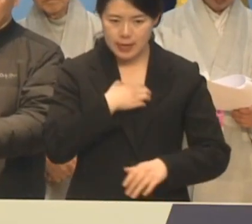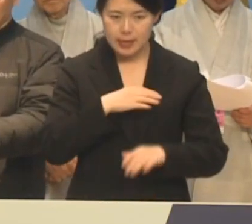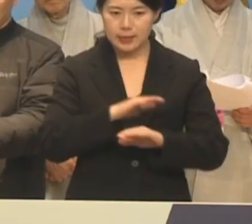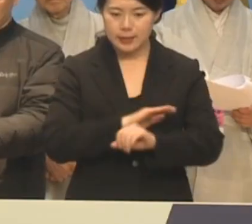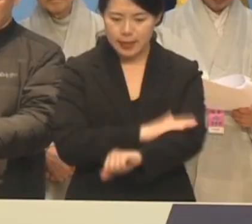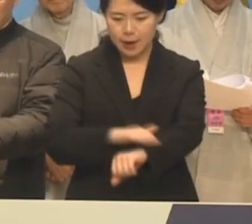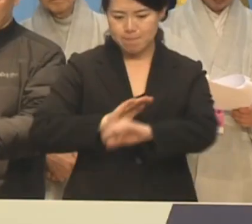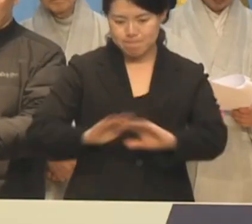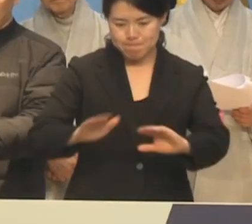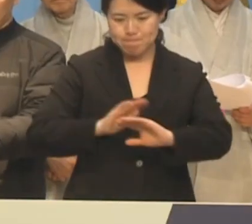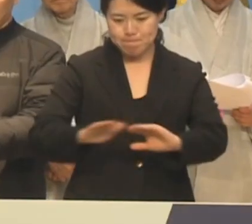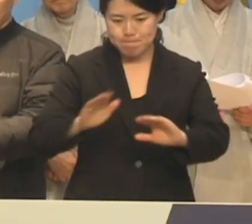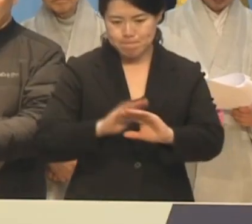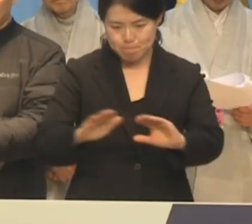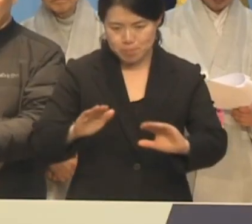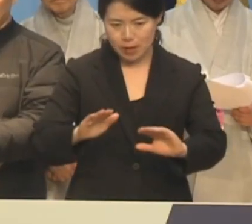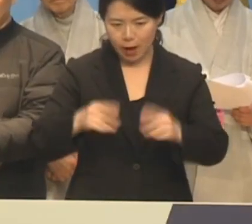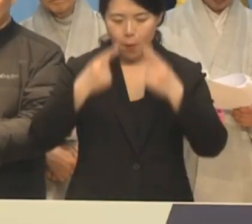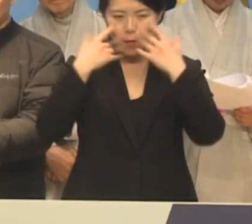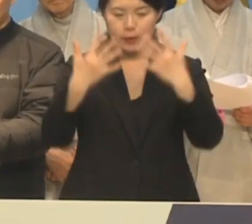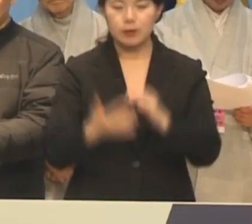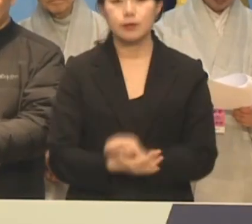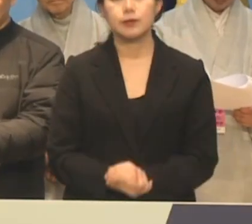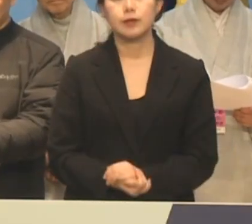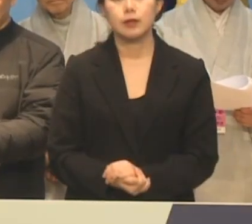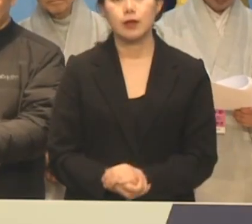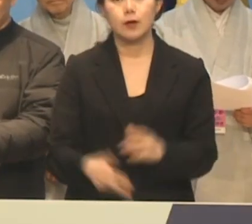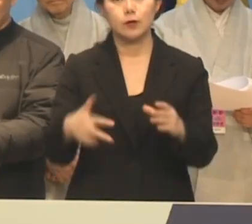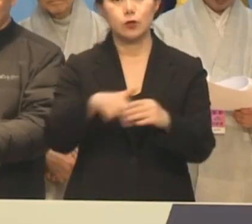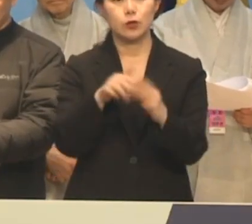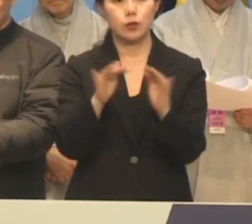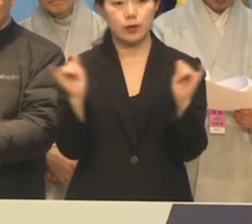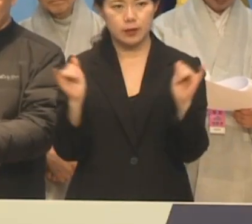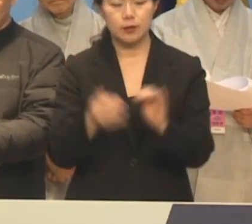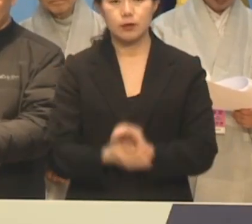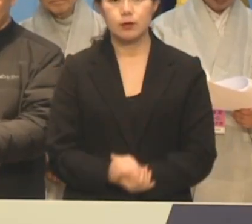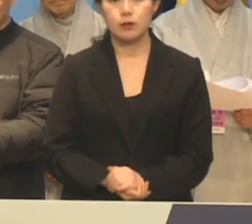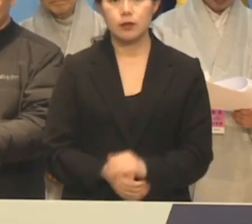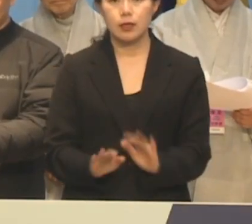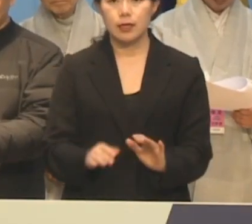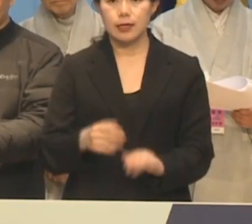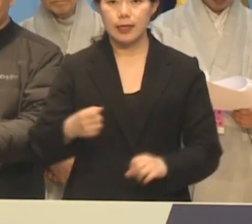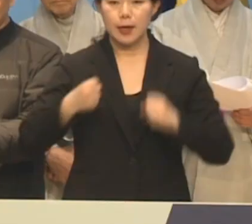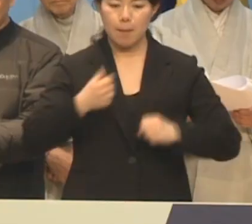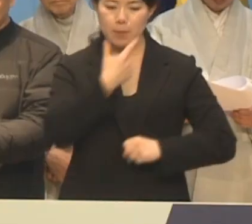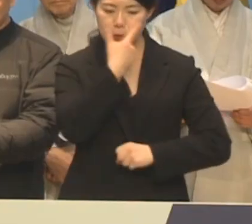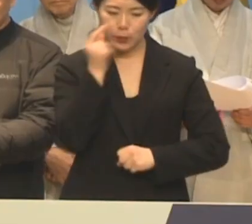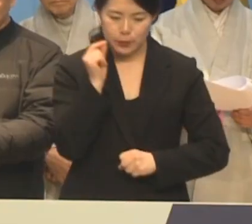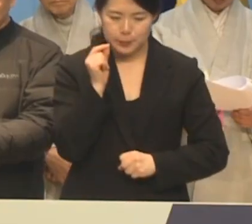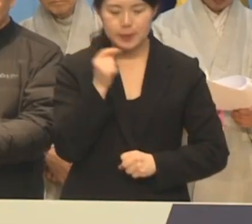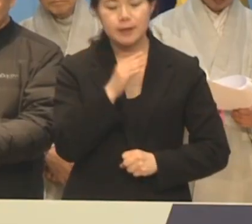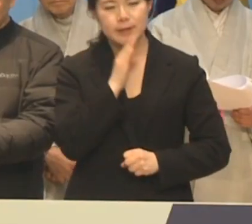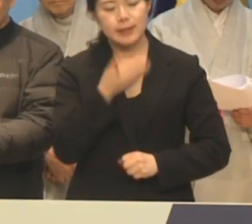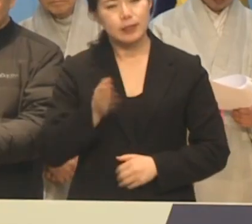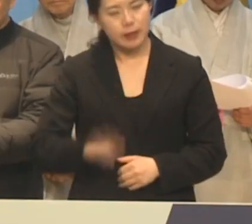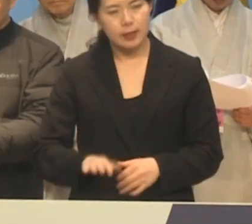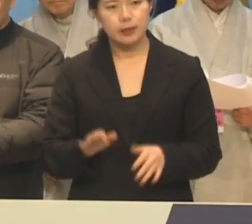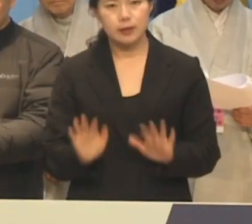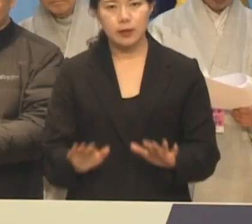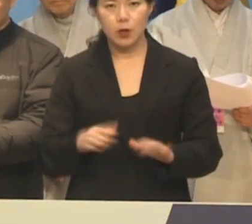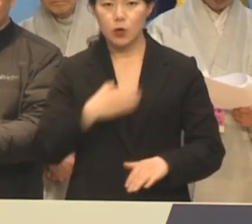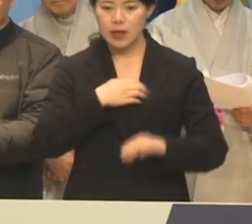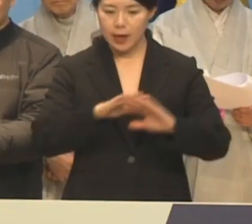슬기롭게 극복해낼 것을 확신합니다. 우리 종교인들은 비록 미약한 힘이지만 이 위기 극복을 위해